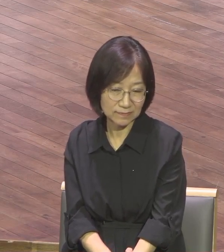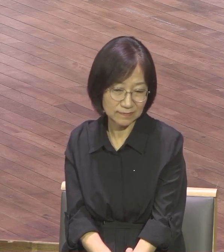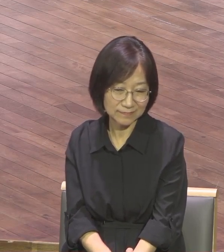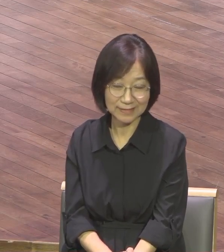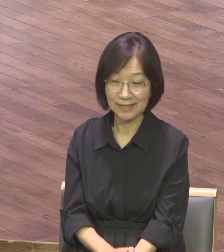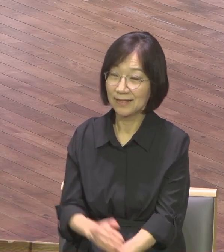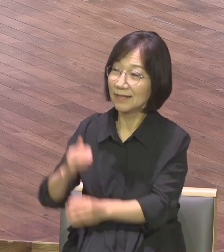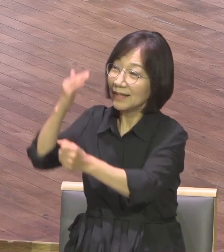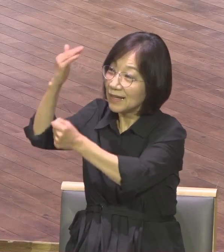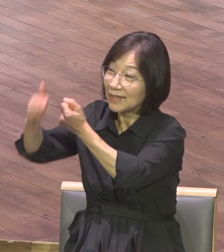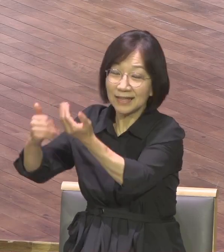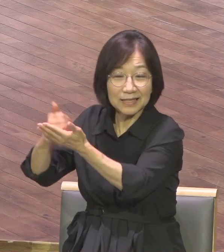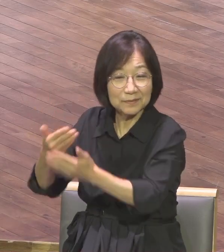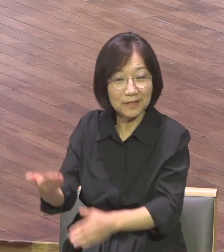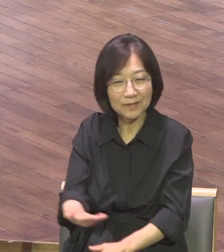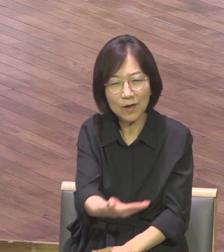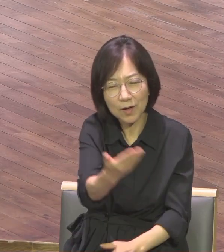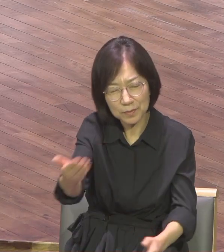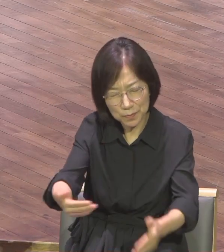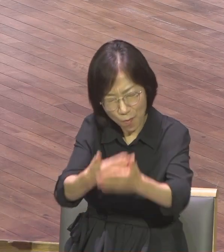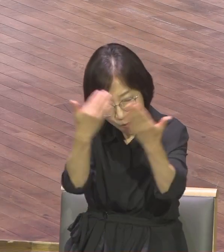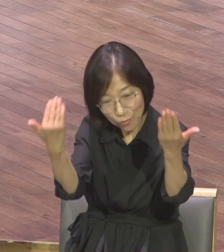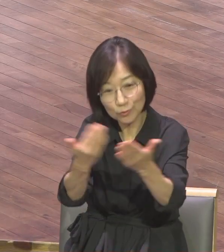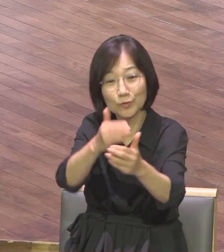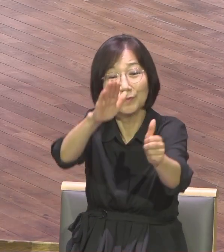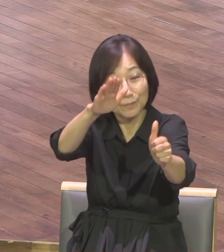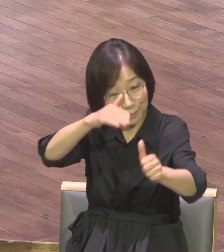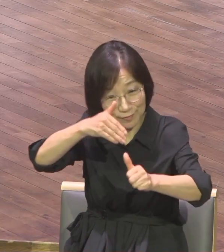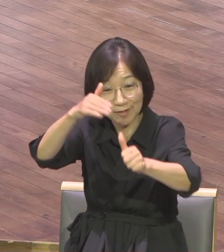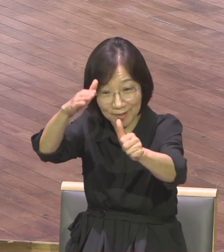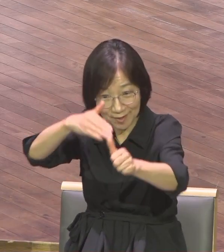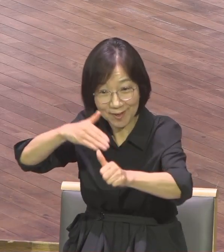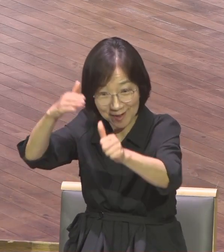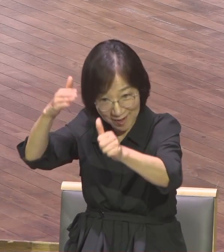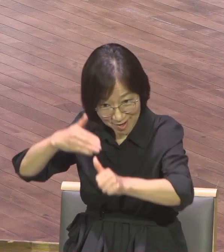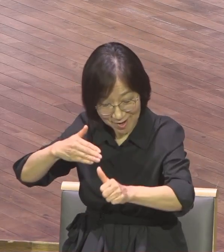모두를 부르셔서 직분을 맡기셨는데